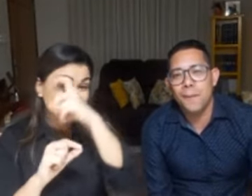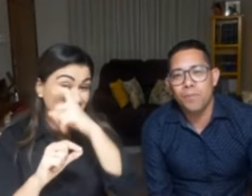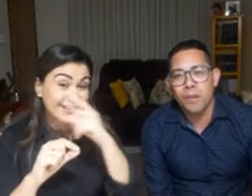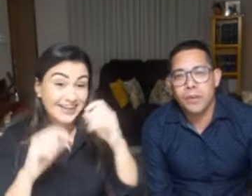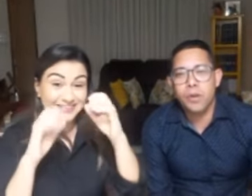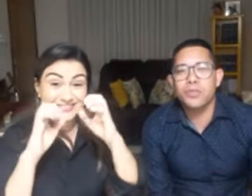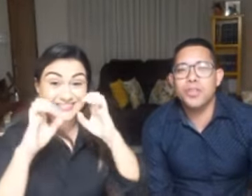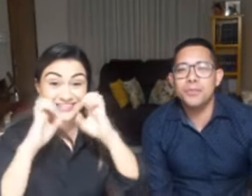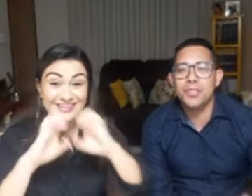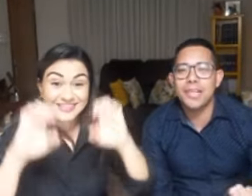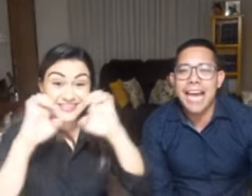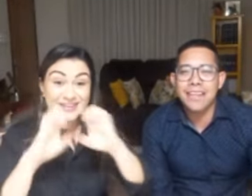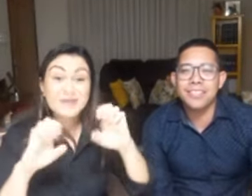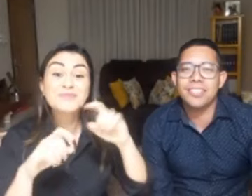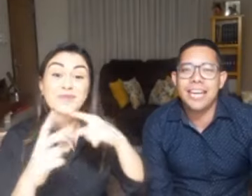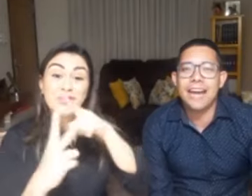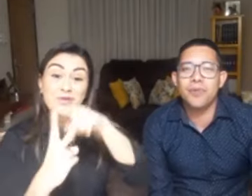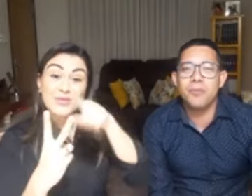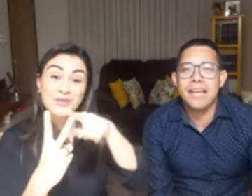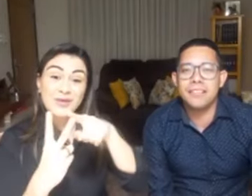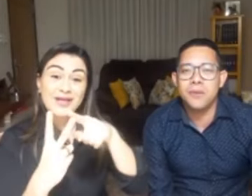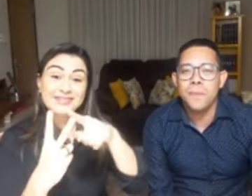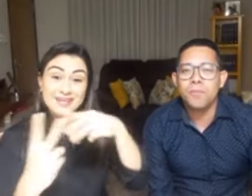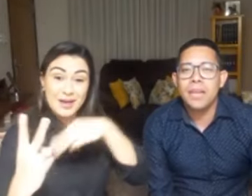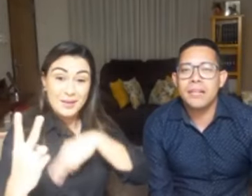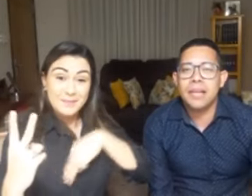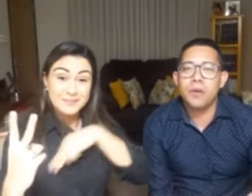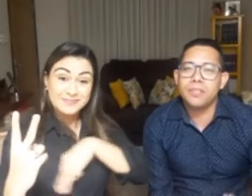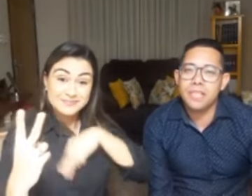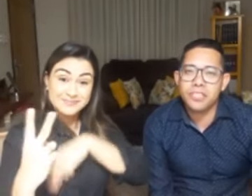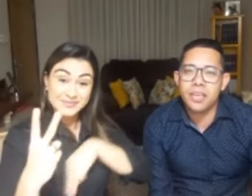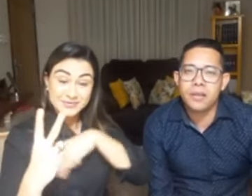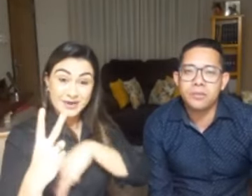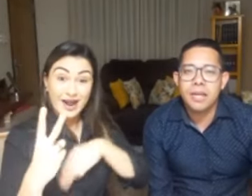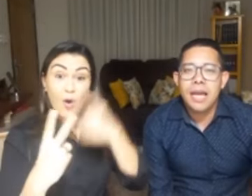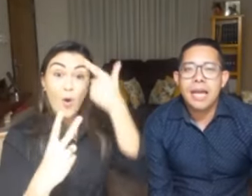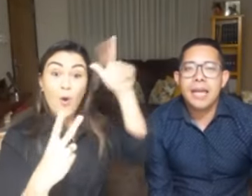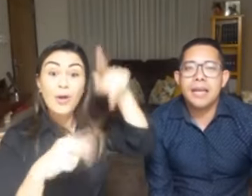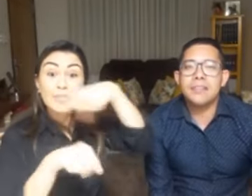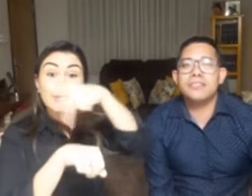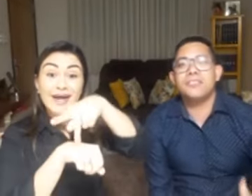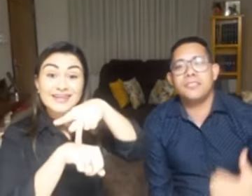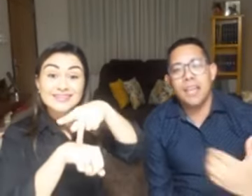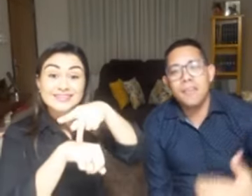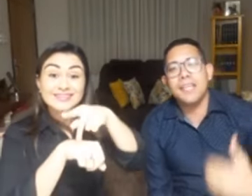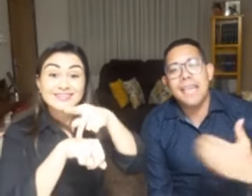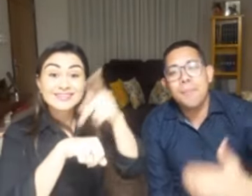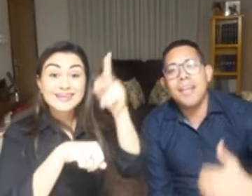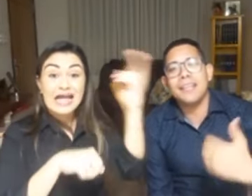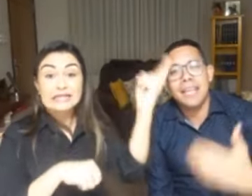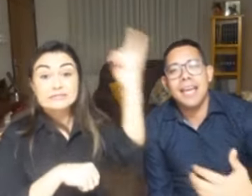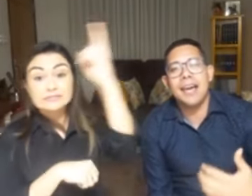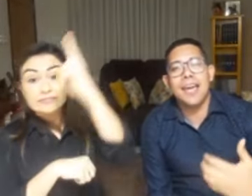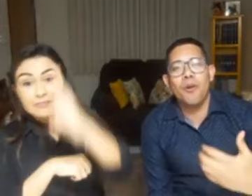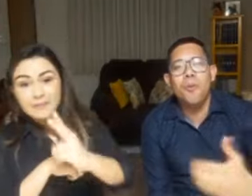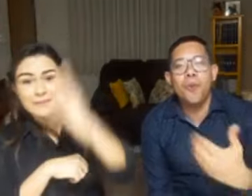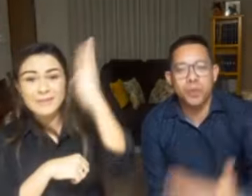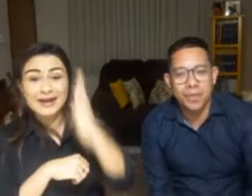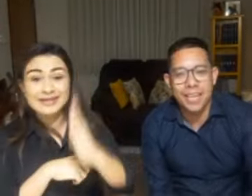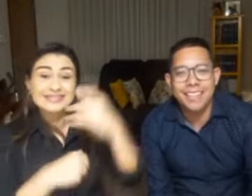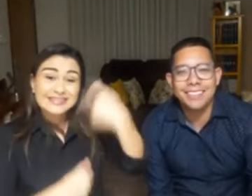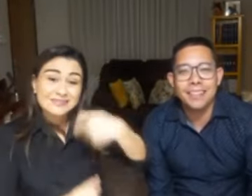comunicação. Porque os 2 missionários que chegaram no Brasil, eles eram estrangeiros, eles teve que aprender